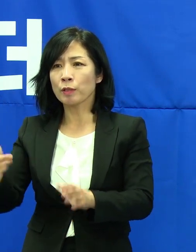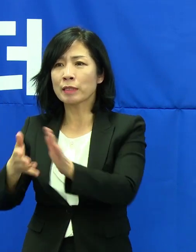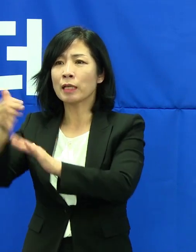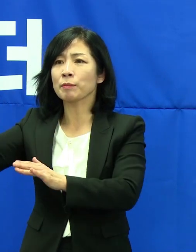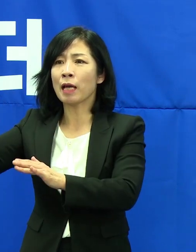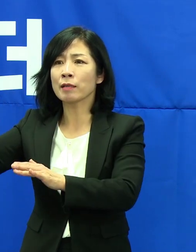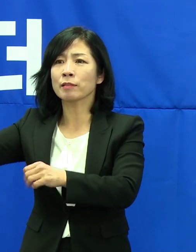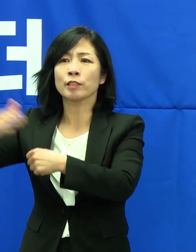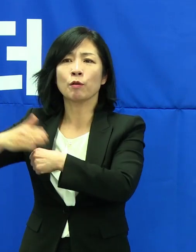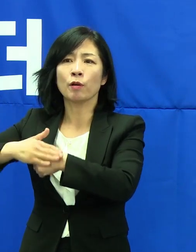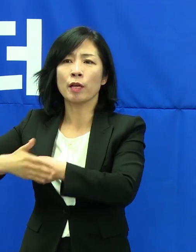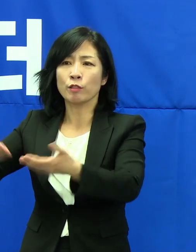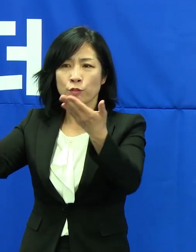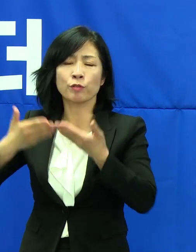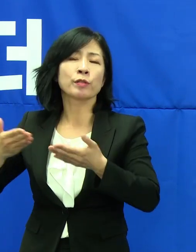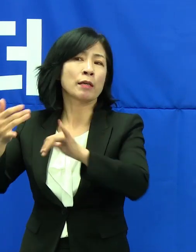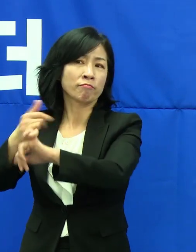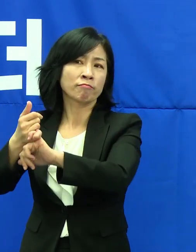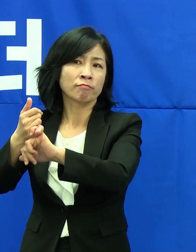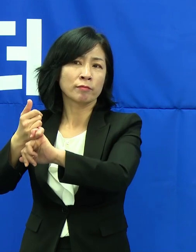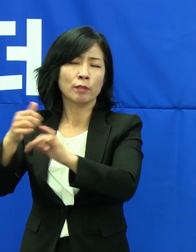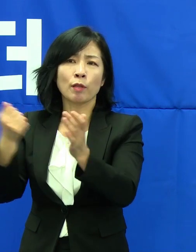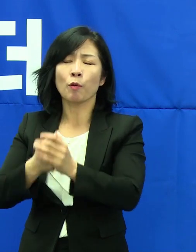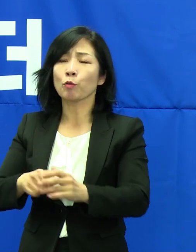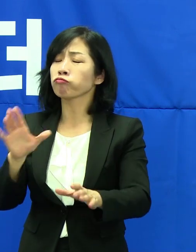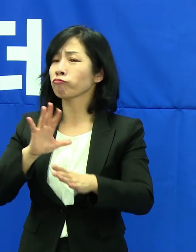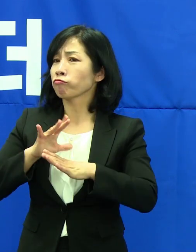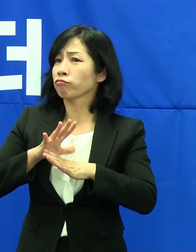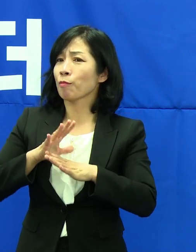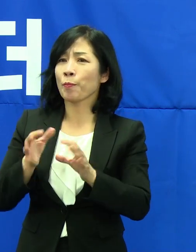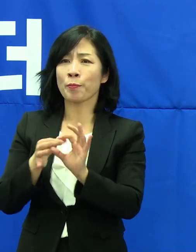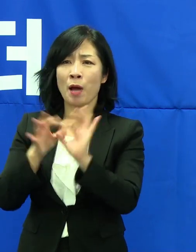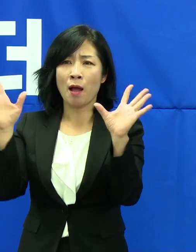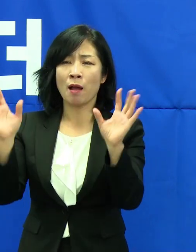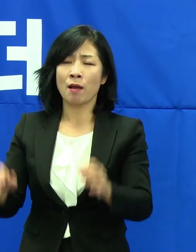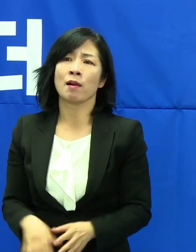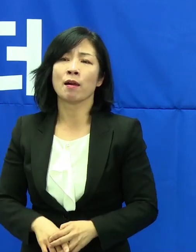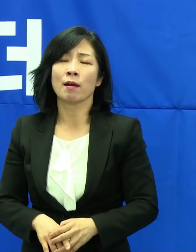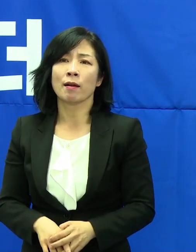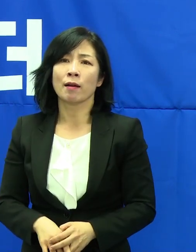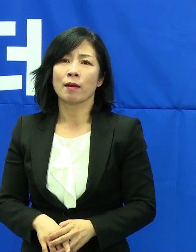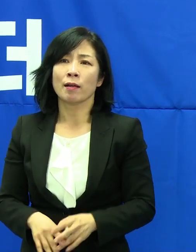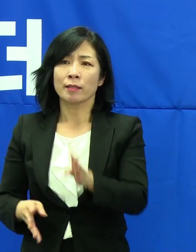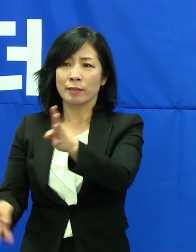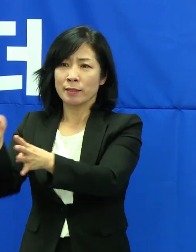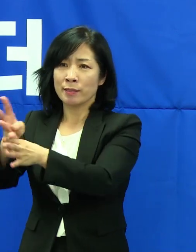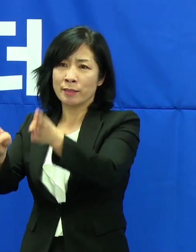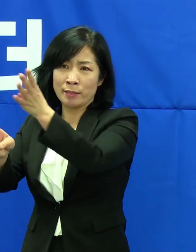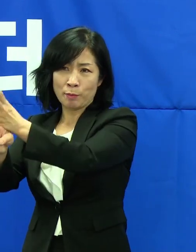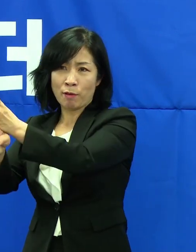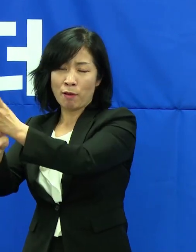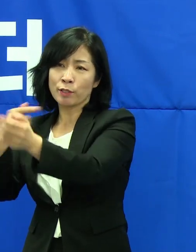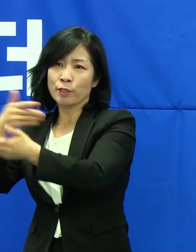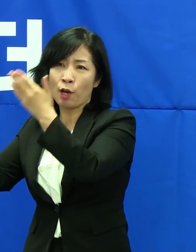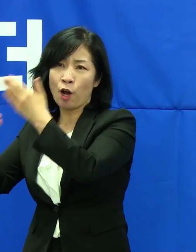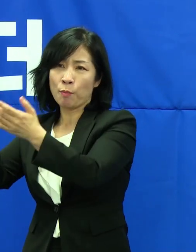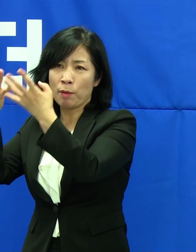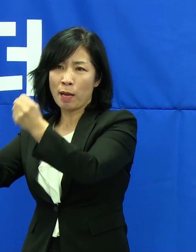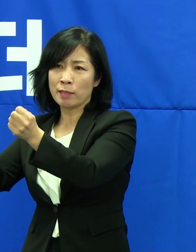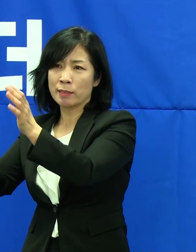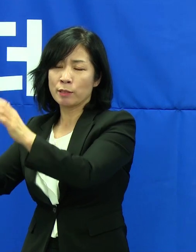잡아주셨습니다. 예, 이젠 무서울 것이 없습니다. 삼성 행정 경험을 가지신 선배님께서 제